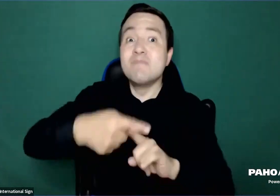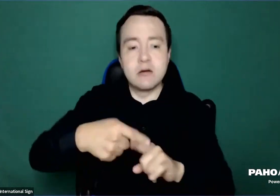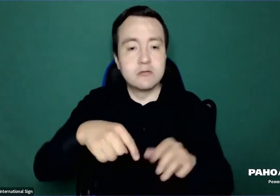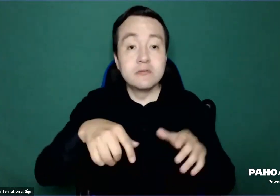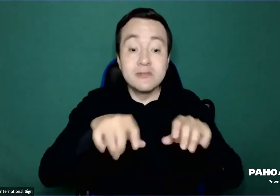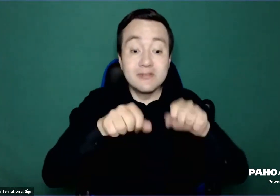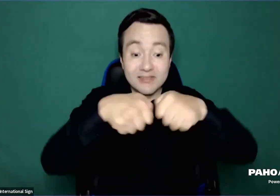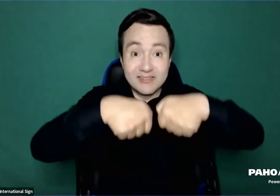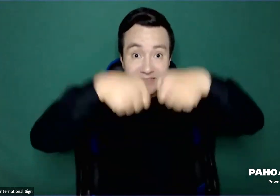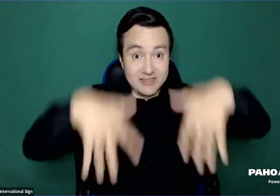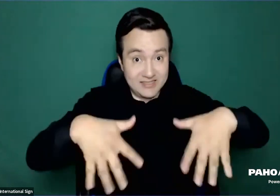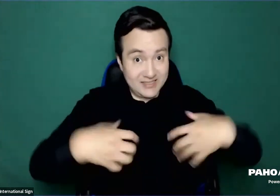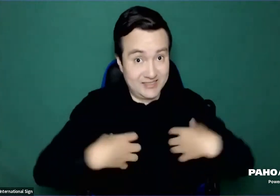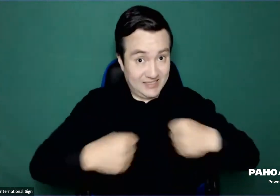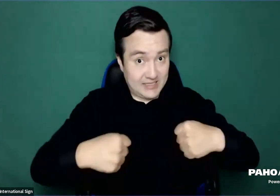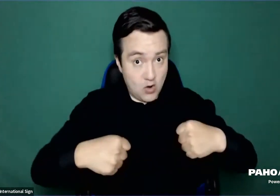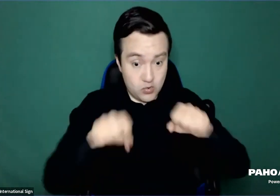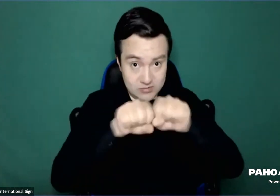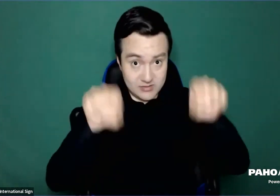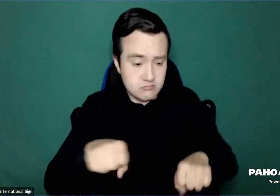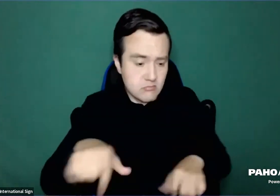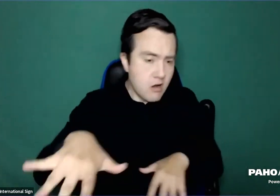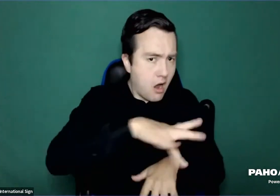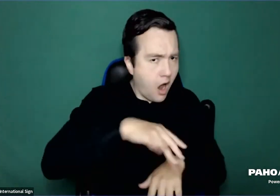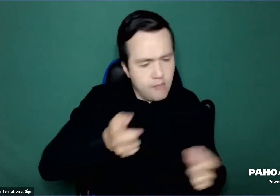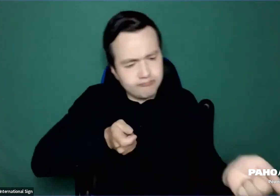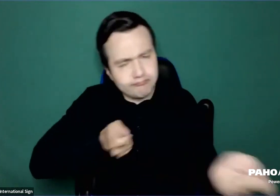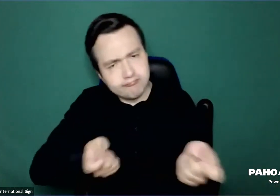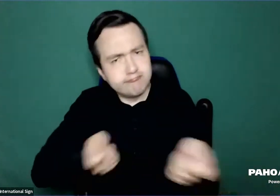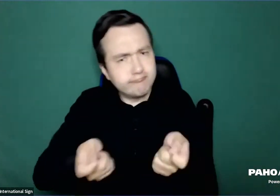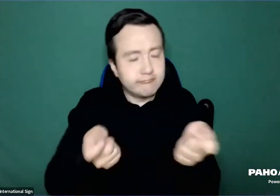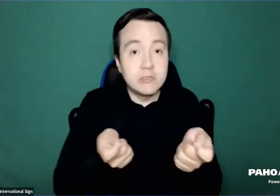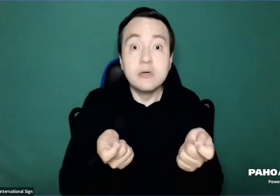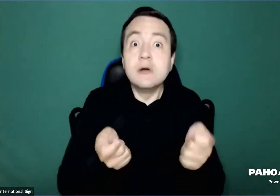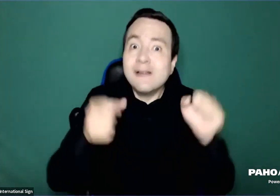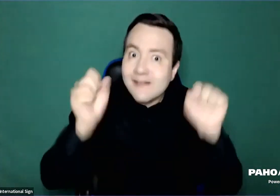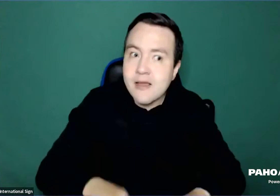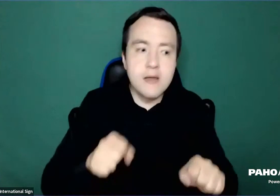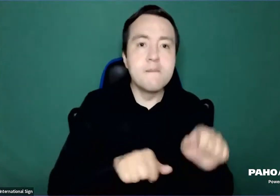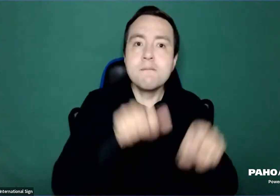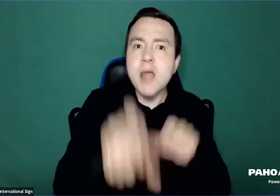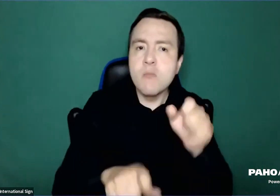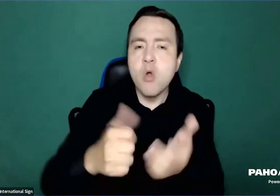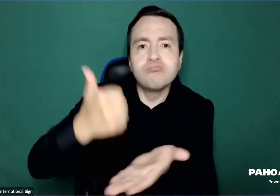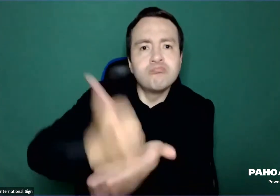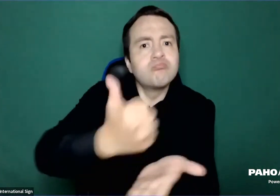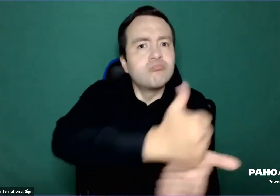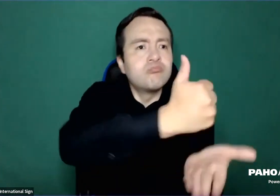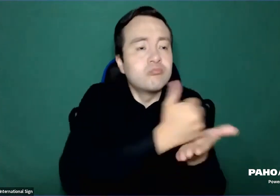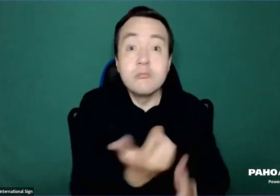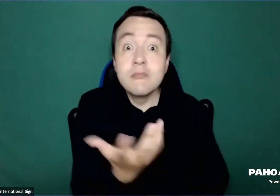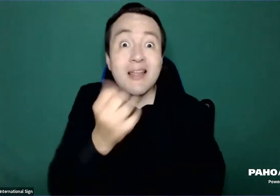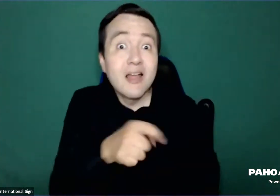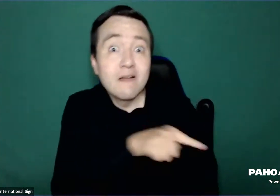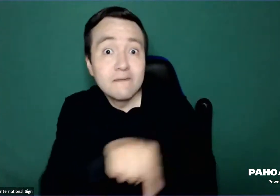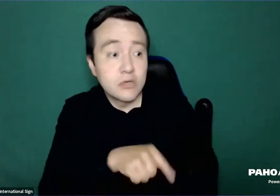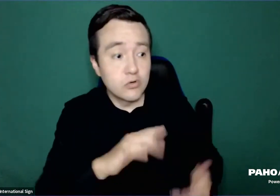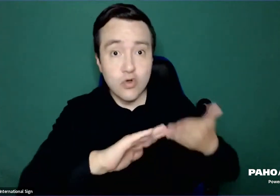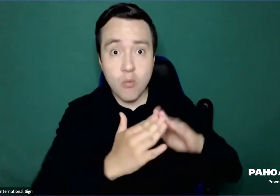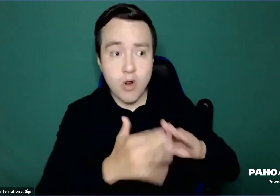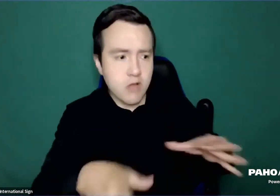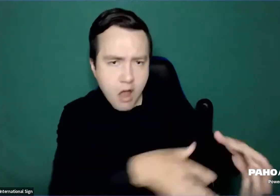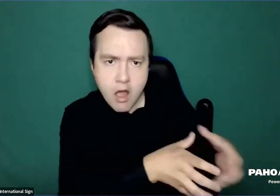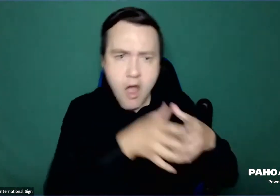aumentar o compromisso e a participação de las personas e las comunidades nesse processo, revisar